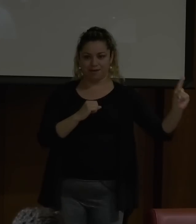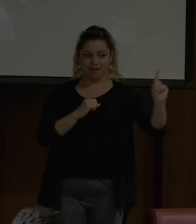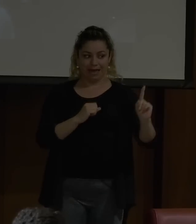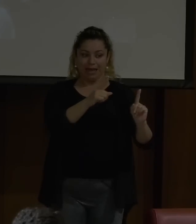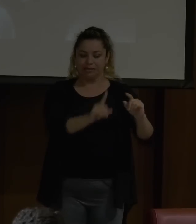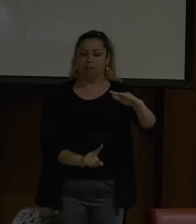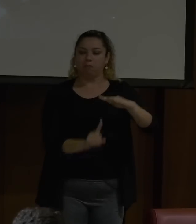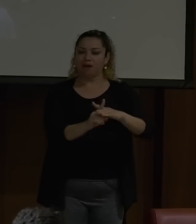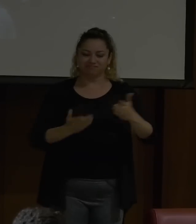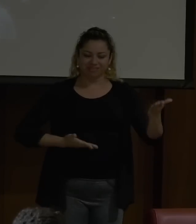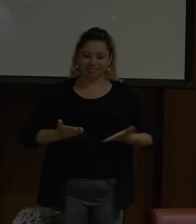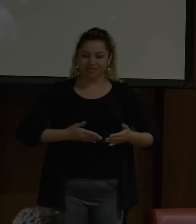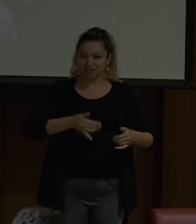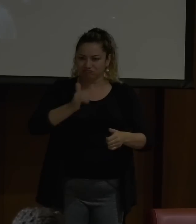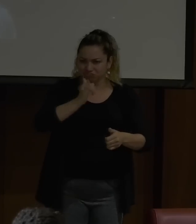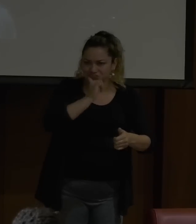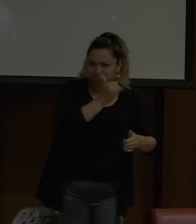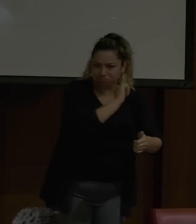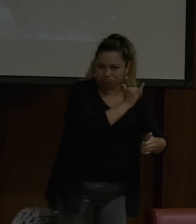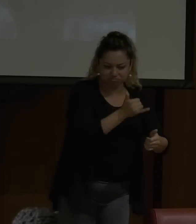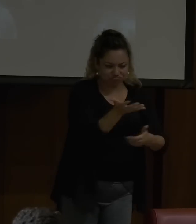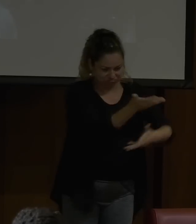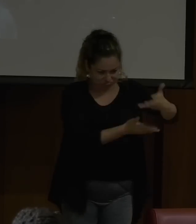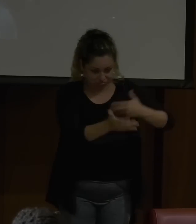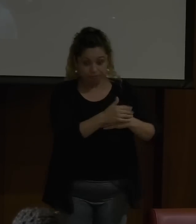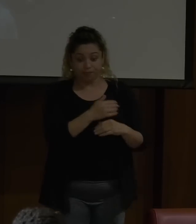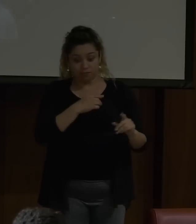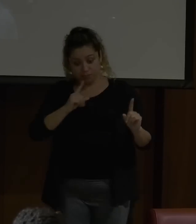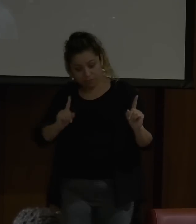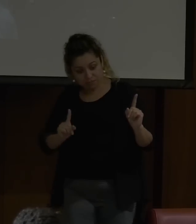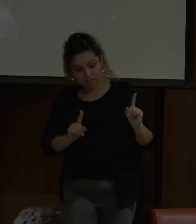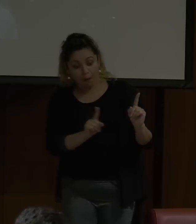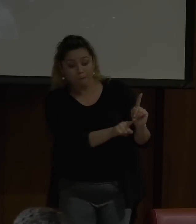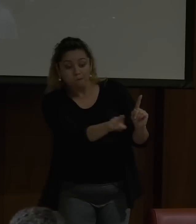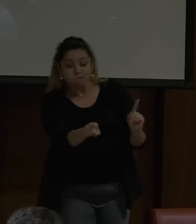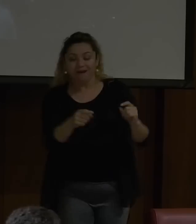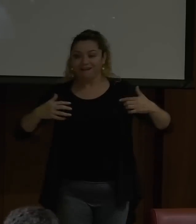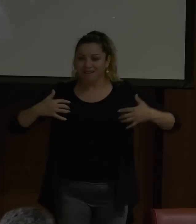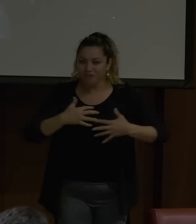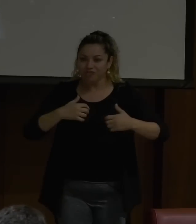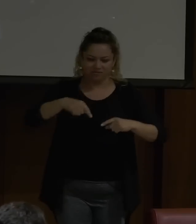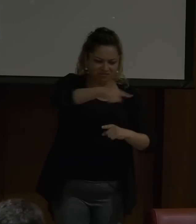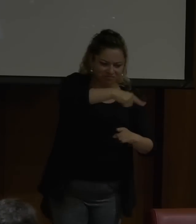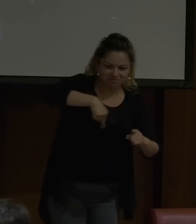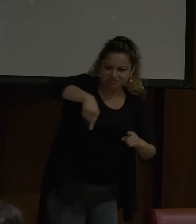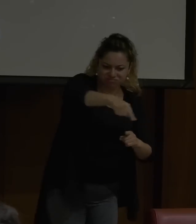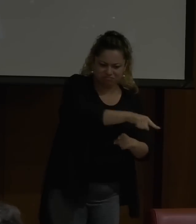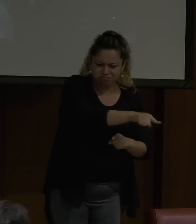en Urumita. Cualquier huérfano de parranda sabía que allá encontraría siempre acordeoneros dispuestos a complacer con su